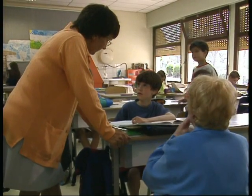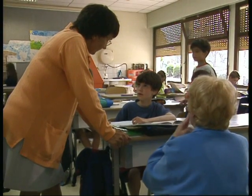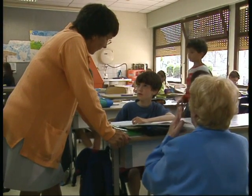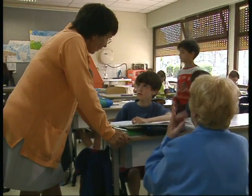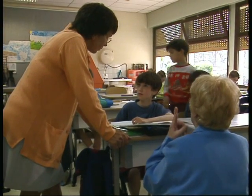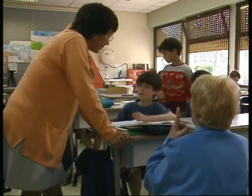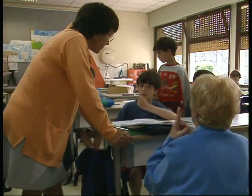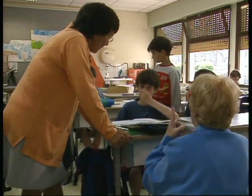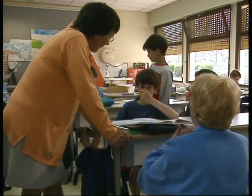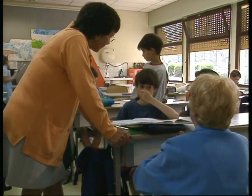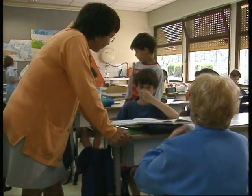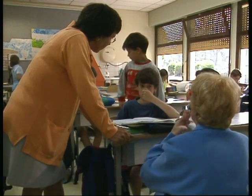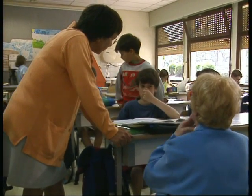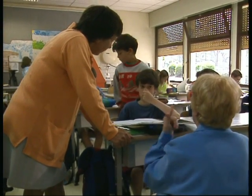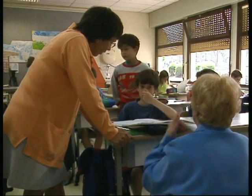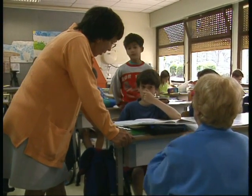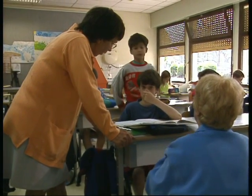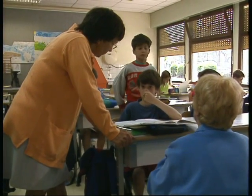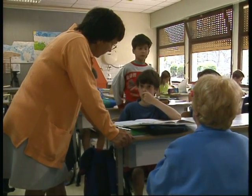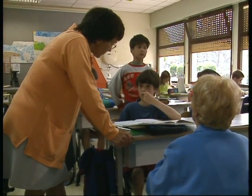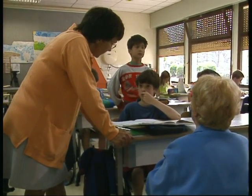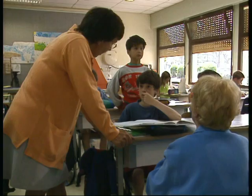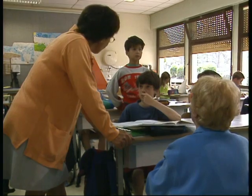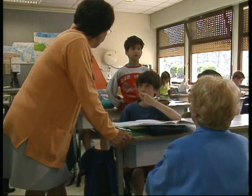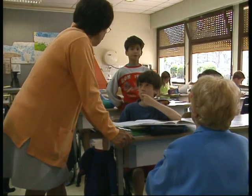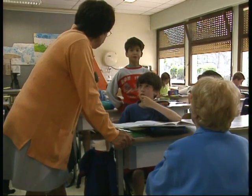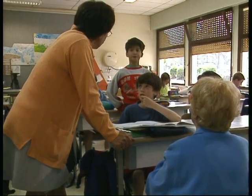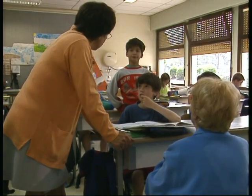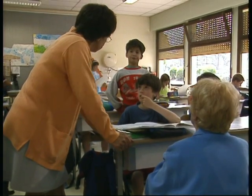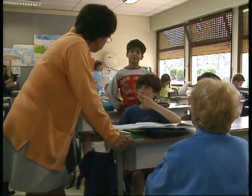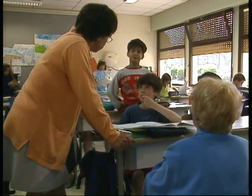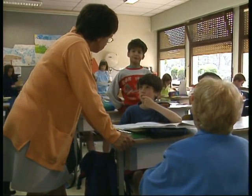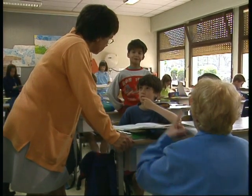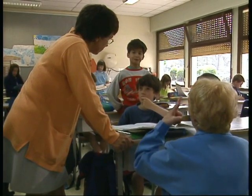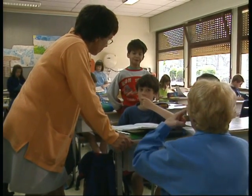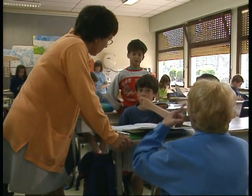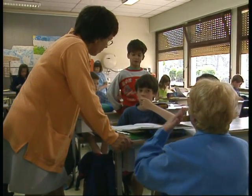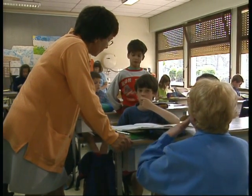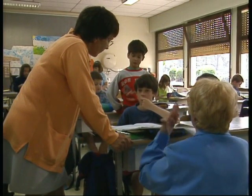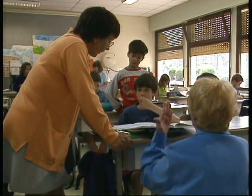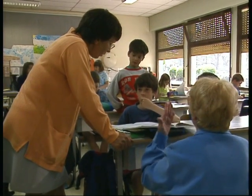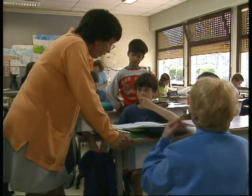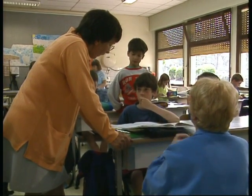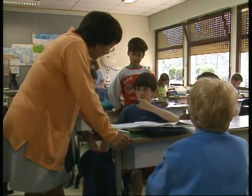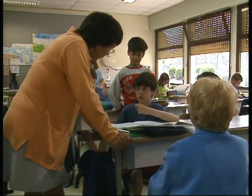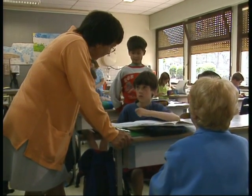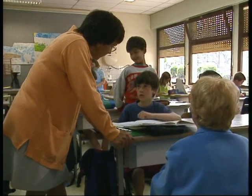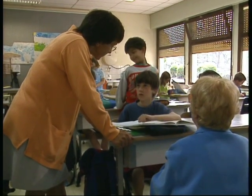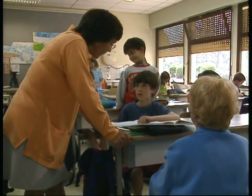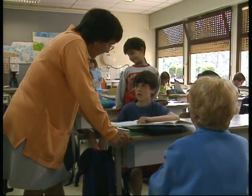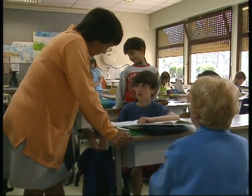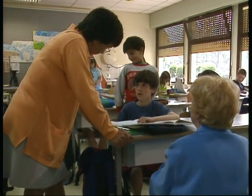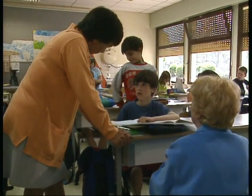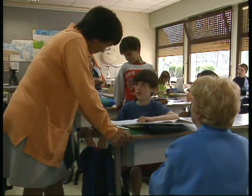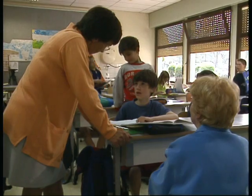Avant, on ne disait pas déterminant, on disait un petit mot. On n'avait pas encore appris comment